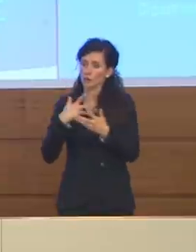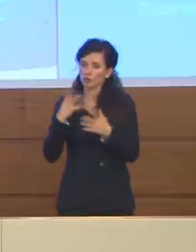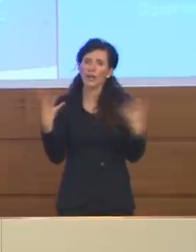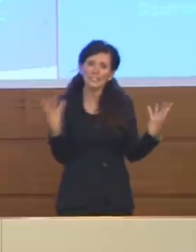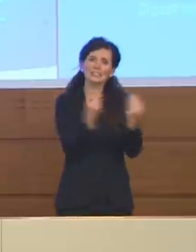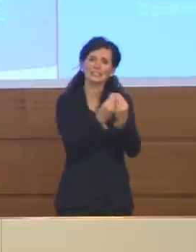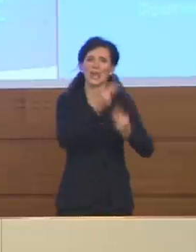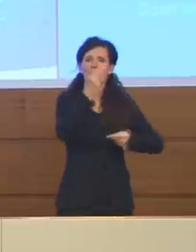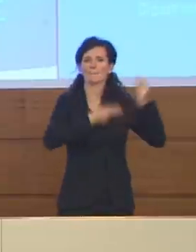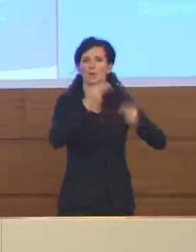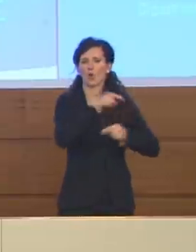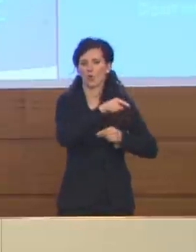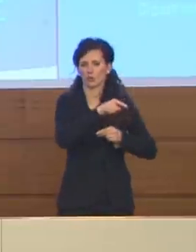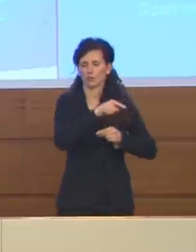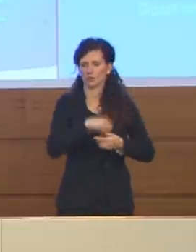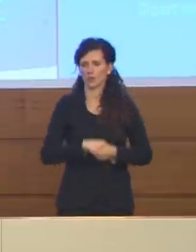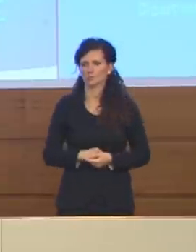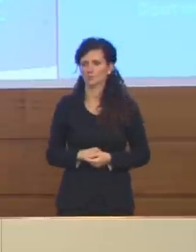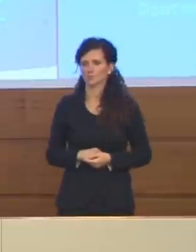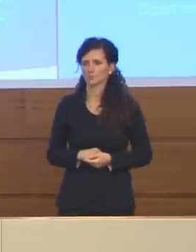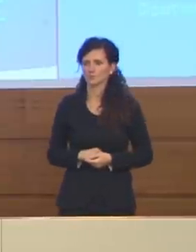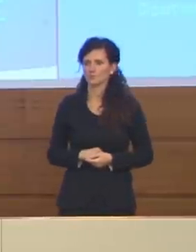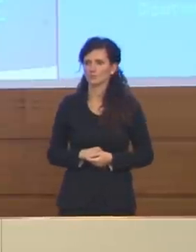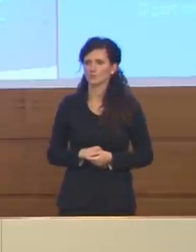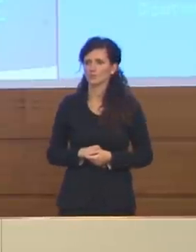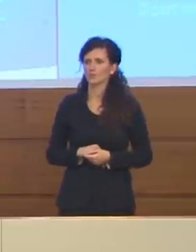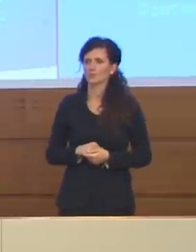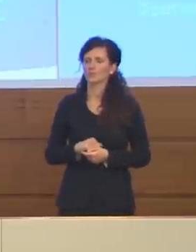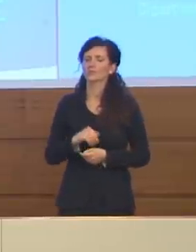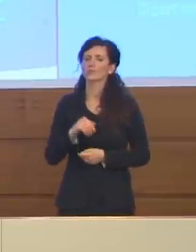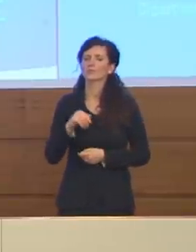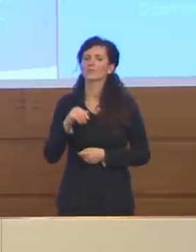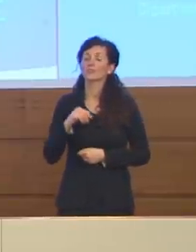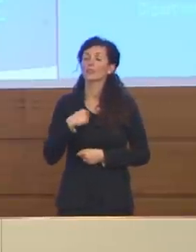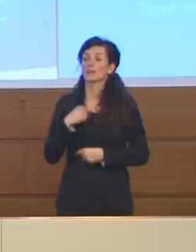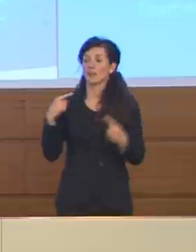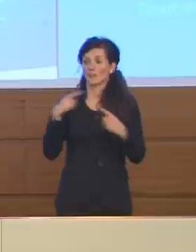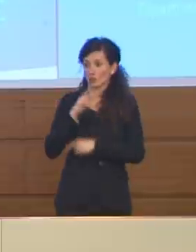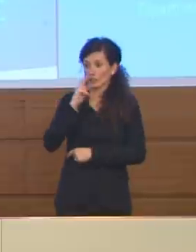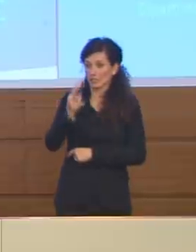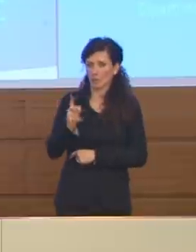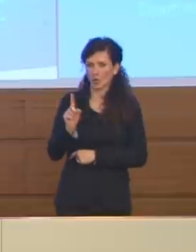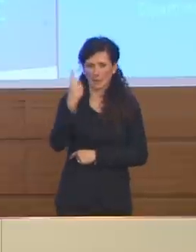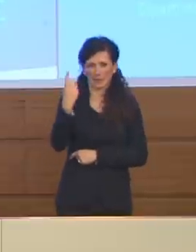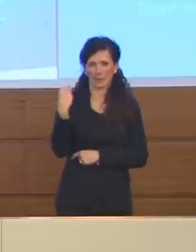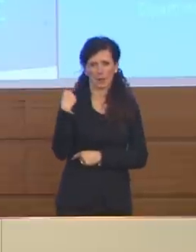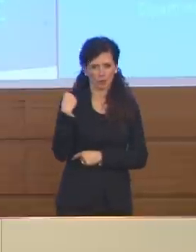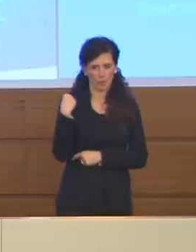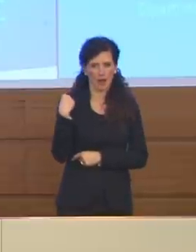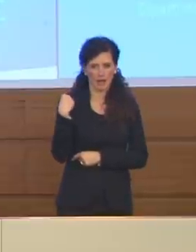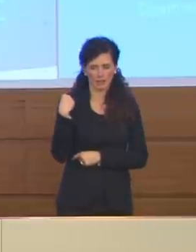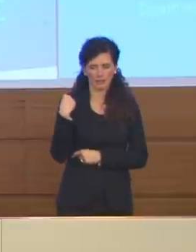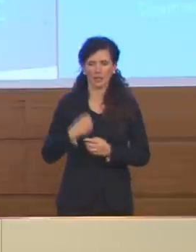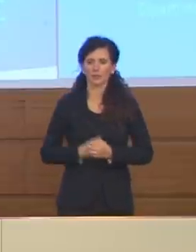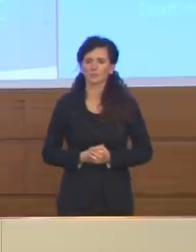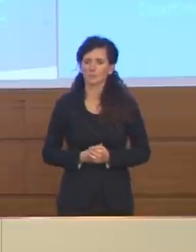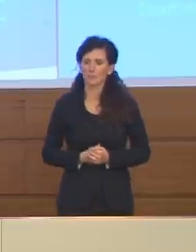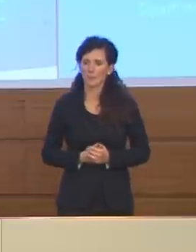per rispondere invece alla prima delle sue due domande mutuo